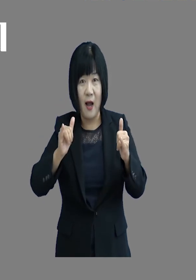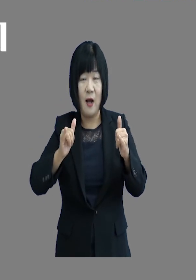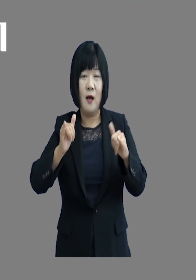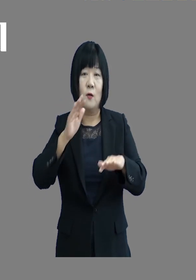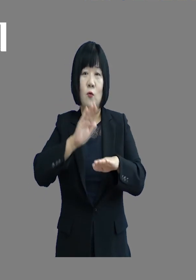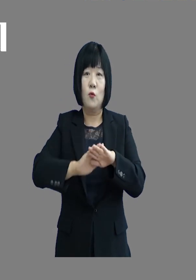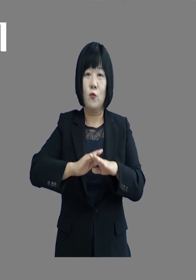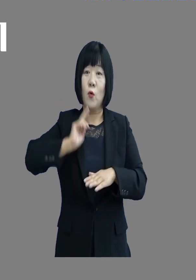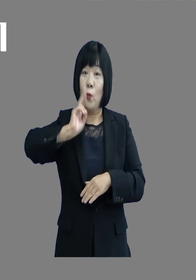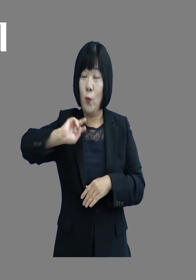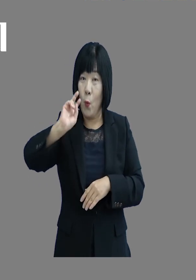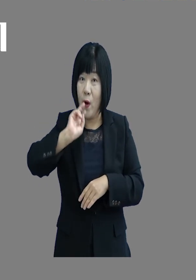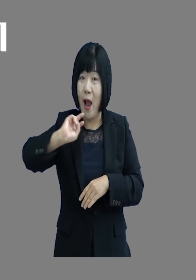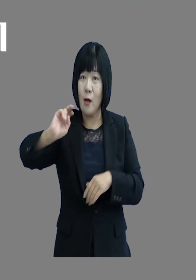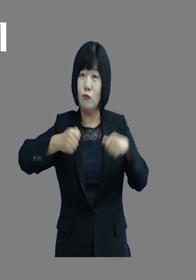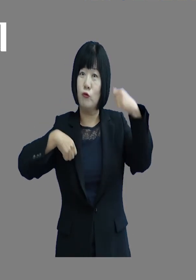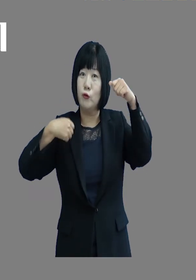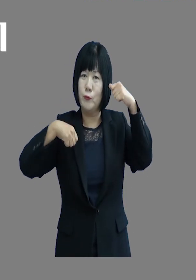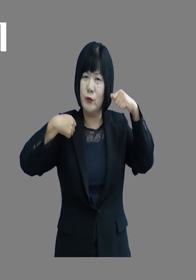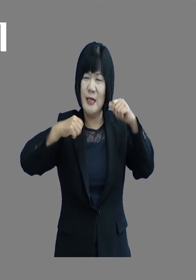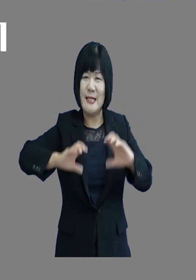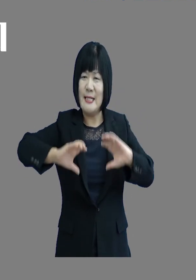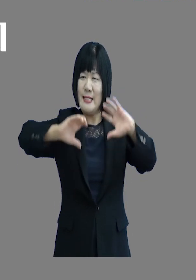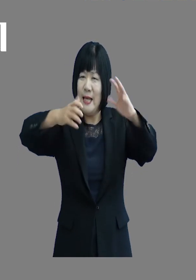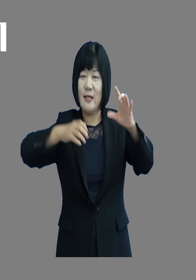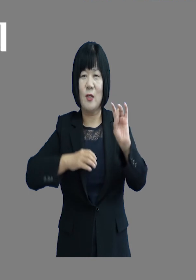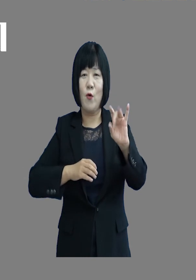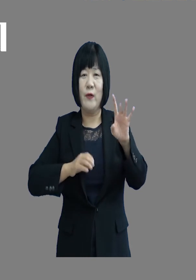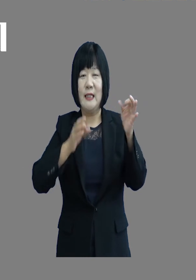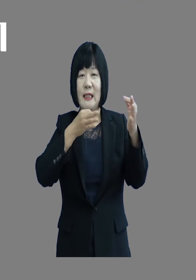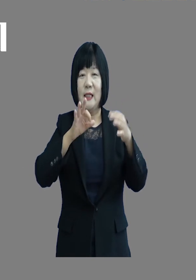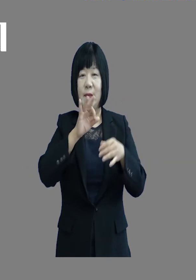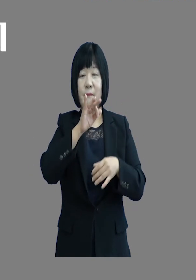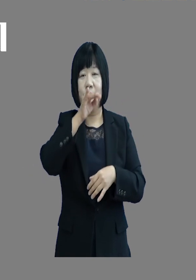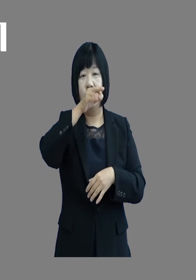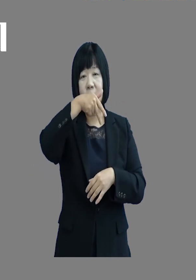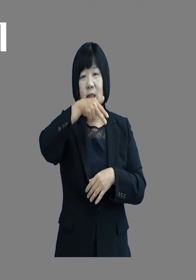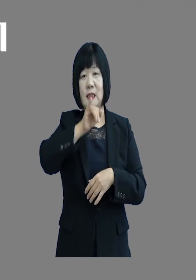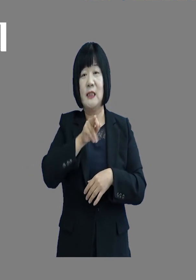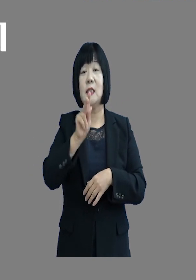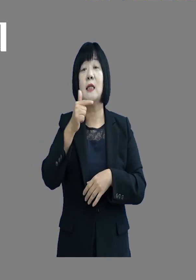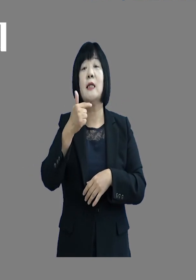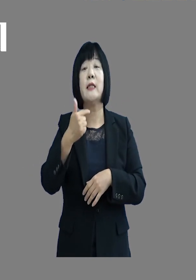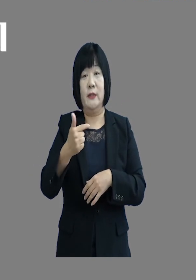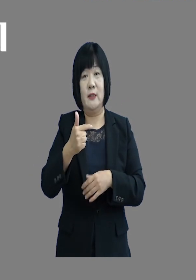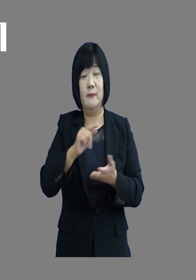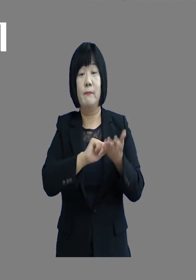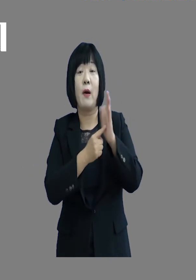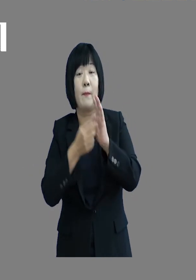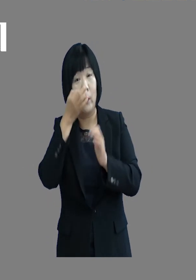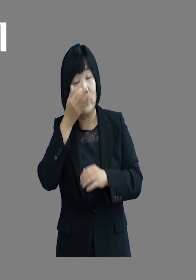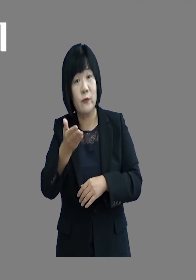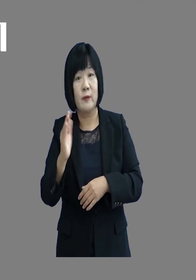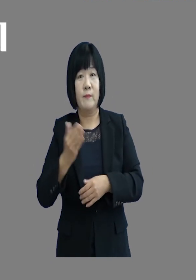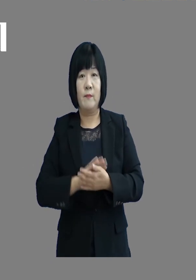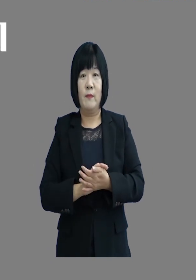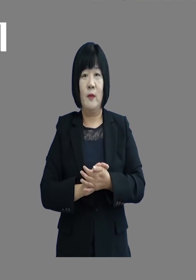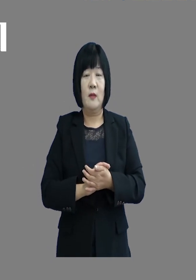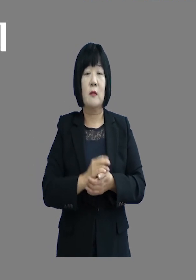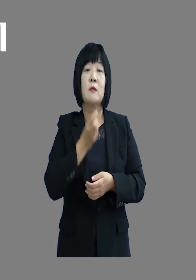노래하고 춤추는 세계 유일 핸디 래퍼 김지연 씨의 무대도 있었는데요.